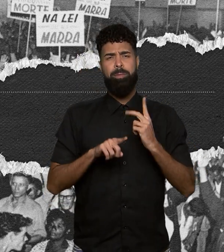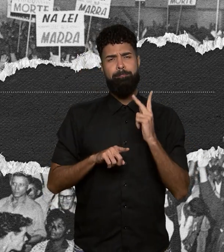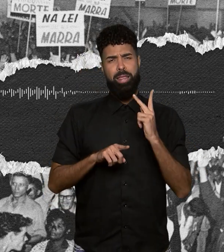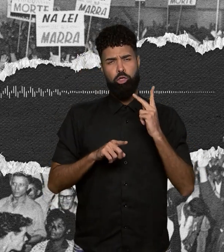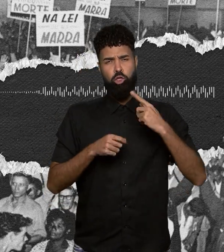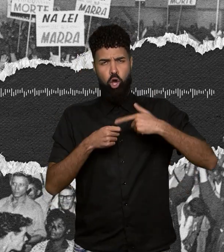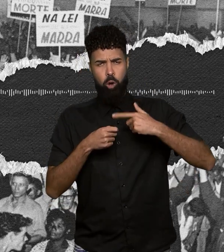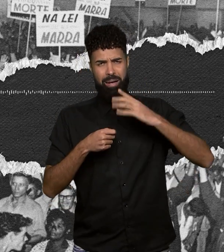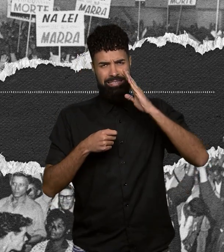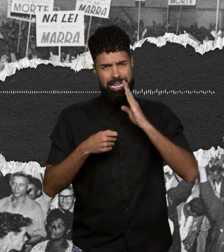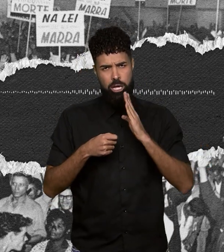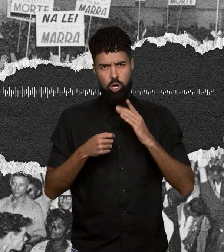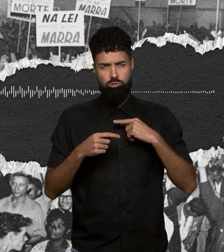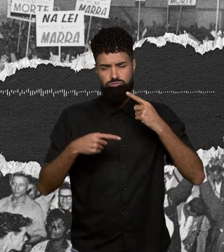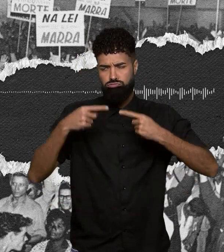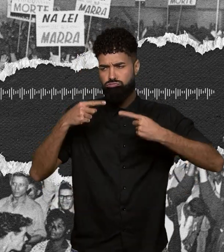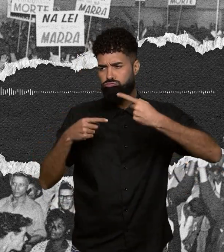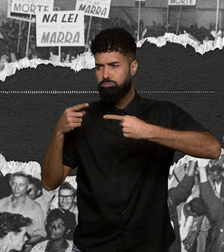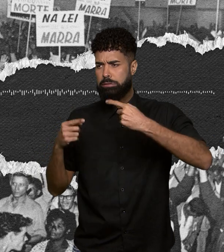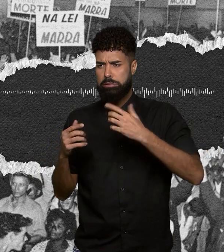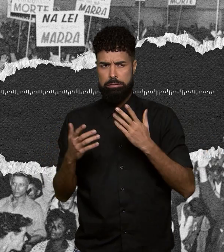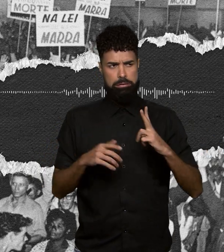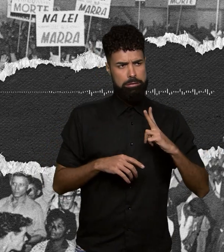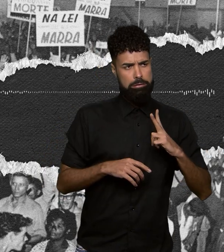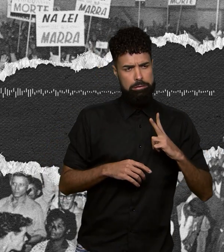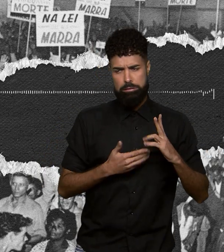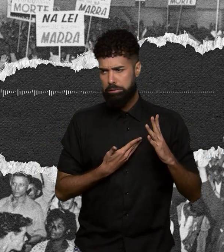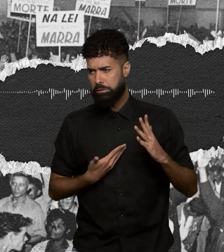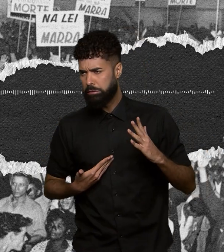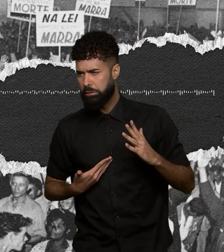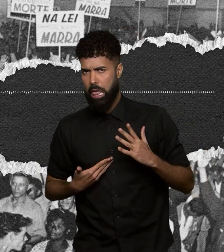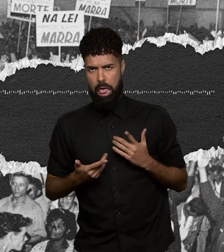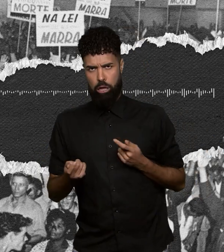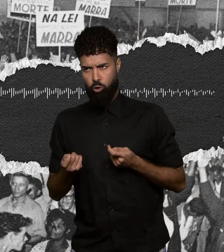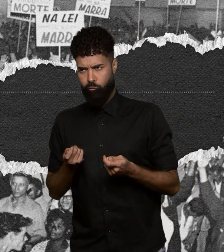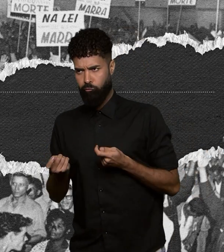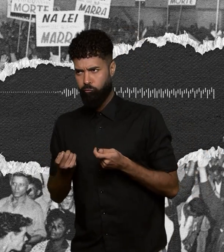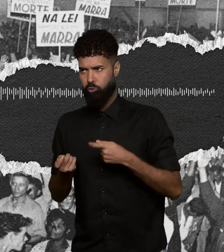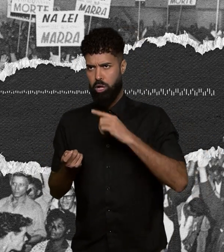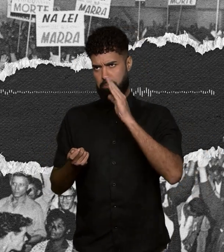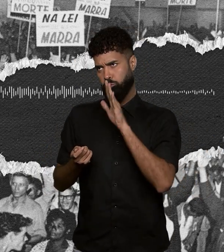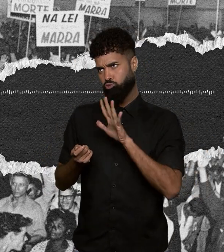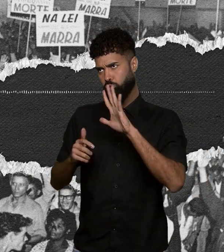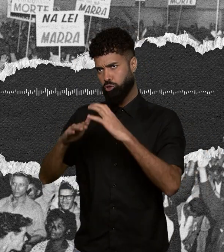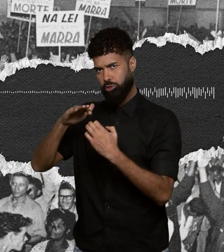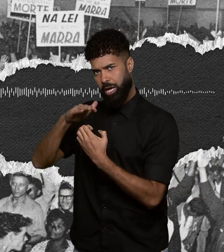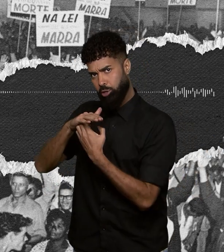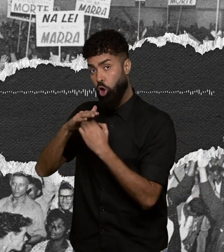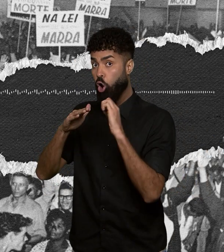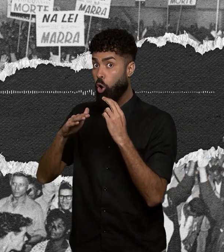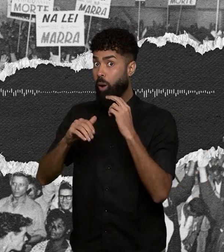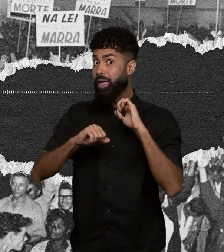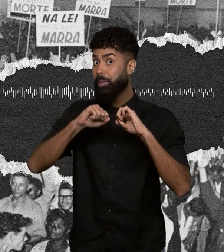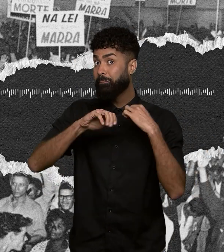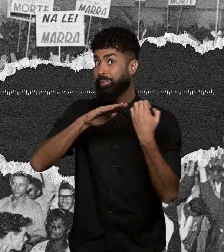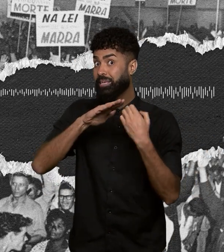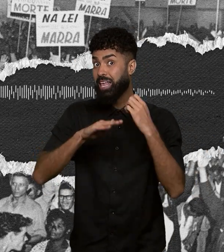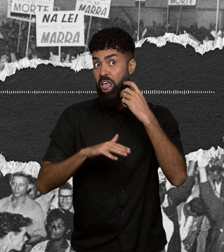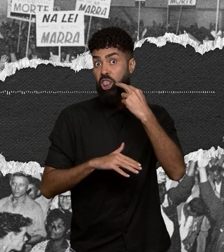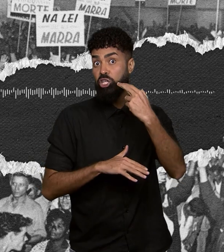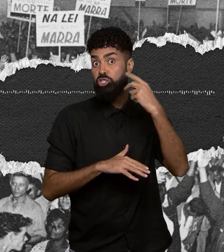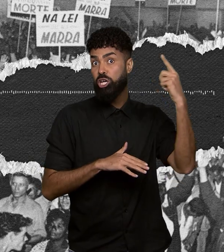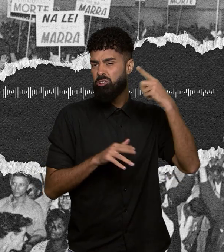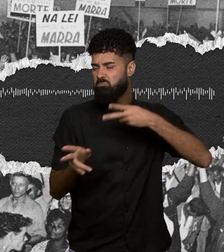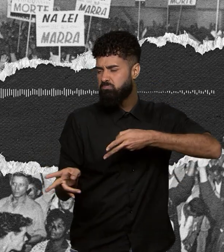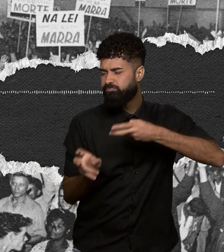época a questão era seria reservado exclusivamente ao controle estatal e Nacional ou as empresas estrangeiras poderiam seguir explorando